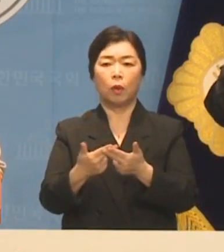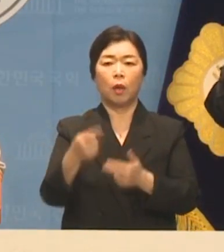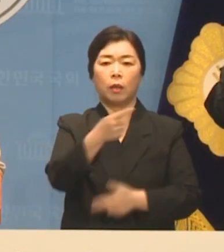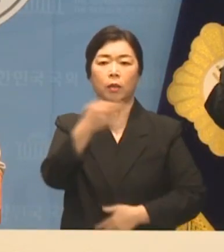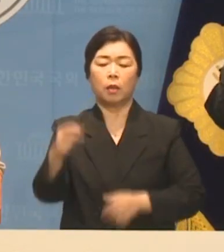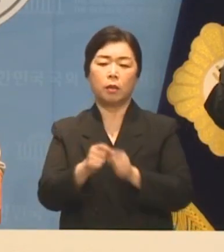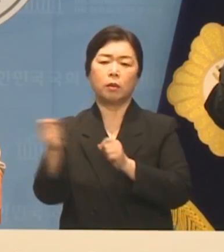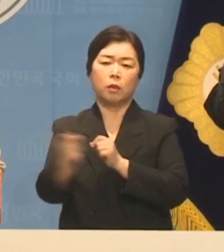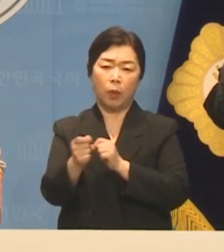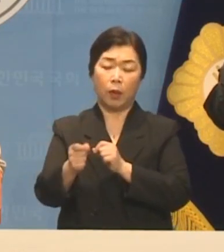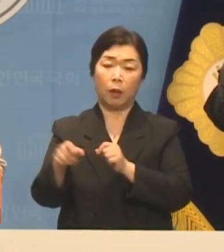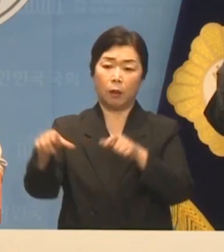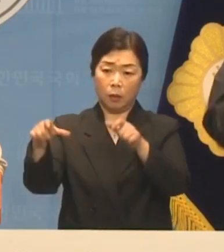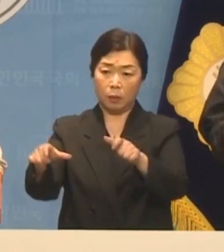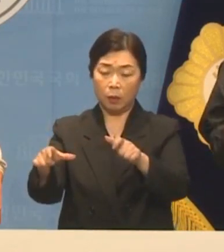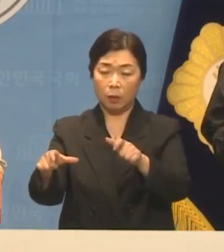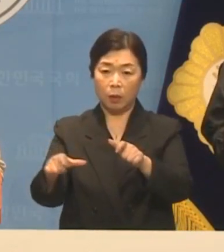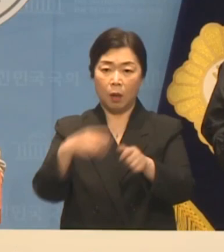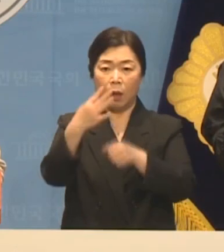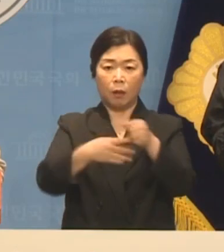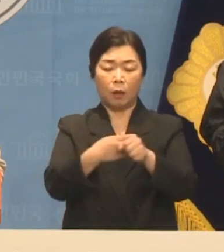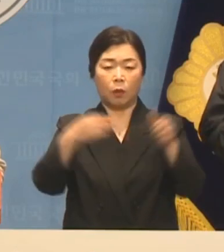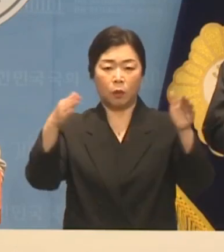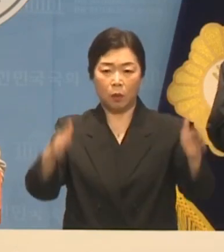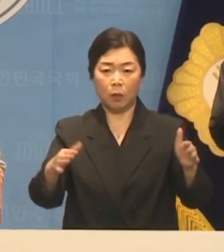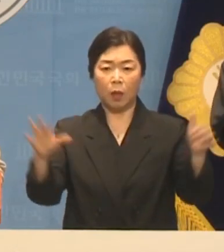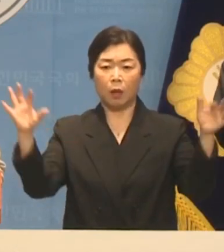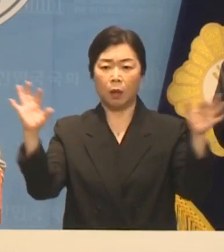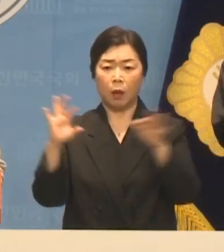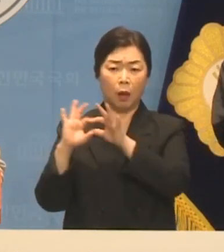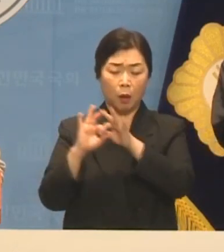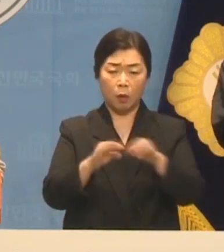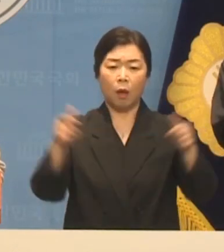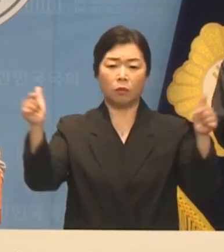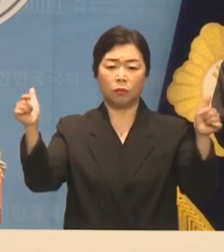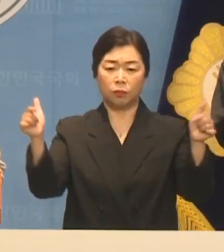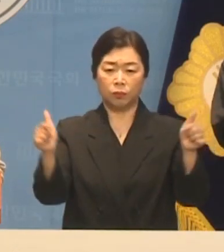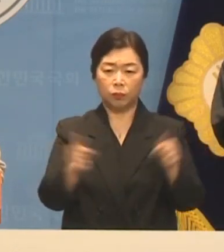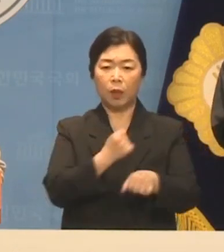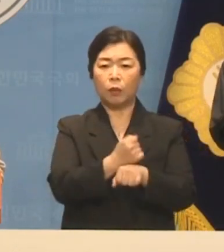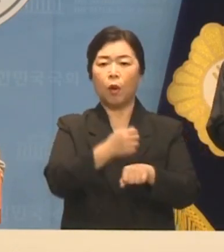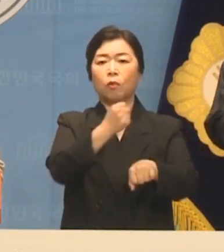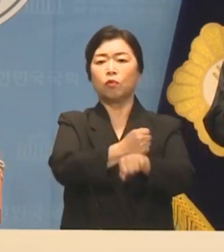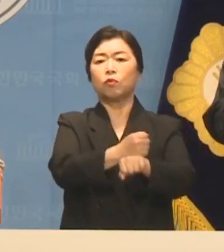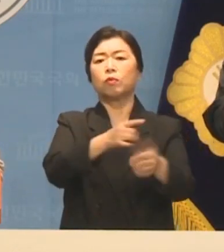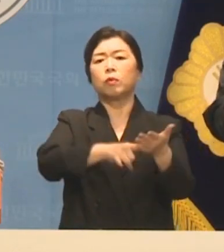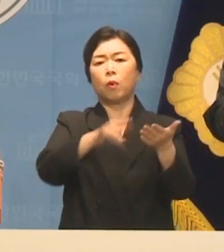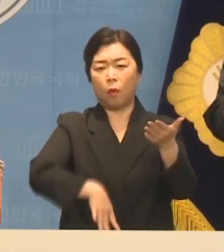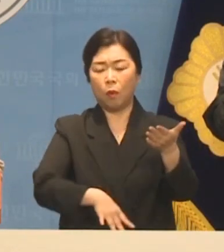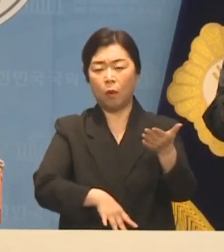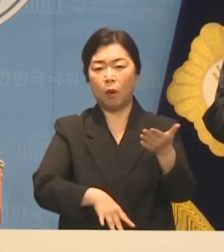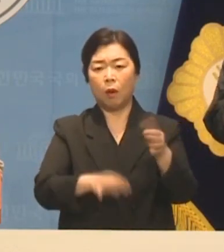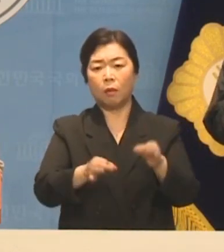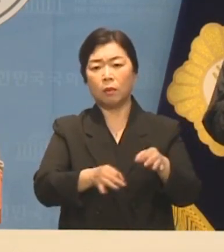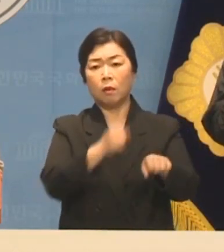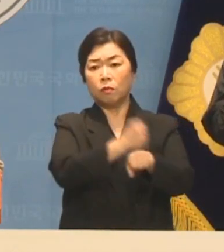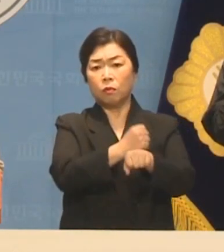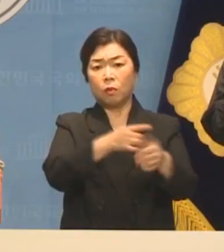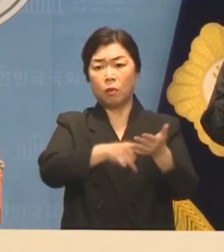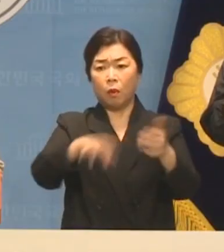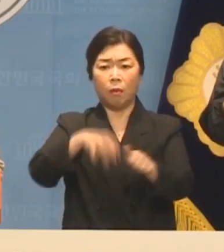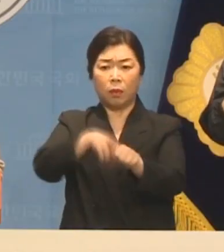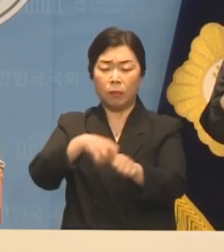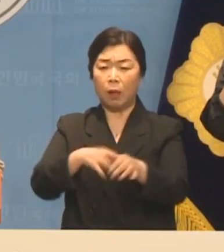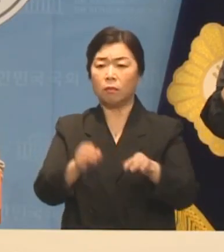폭으로 하락하고 있는 쿠팡 영업점의 일방적인 수수료 인하에 맞서 지난 3월 경고파업